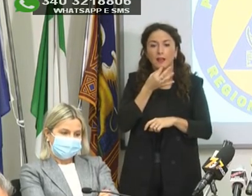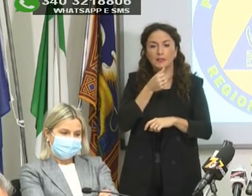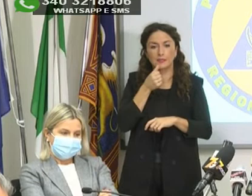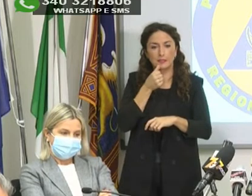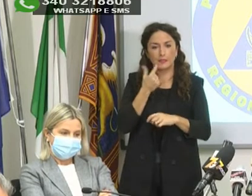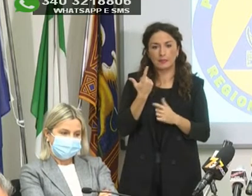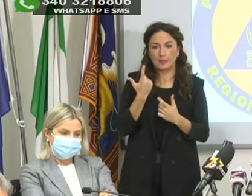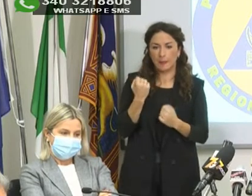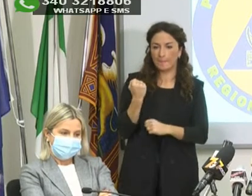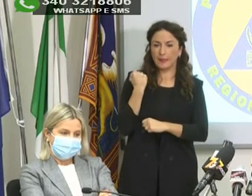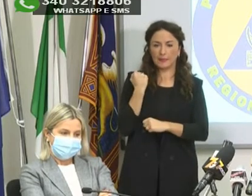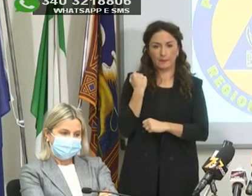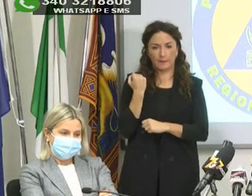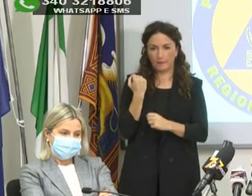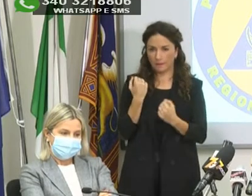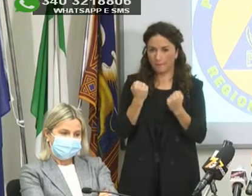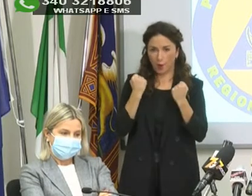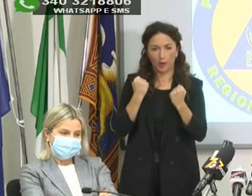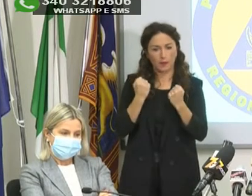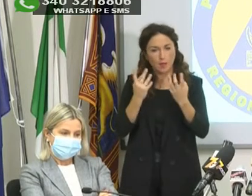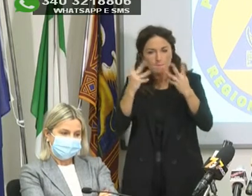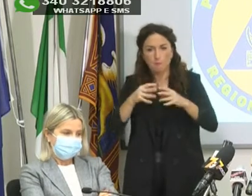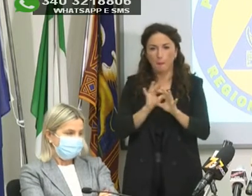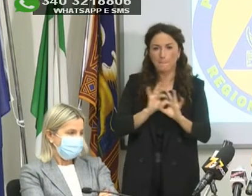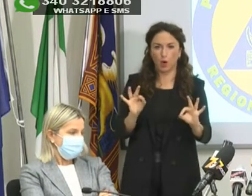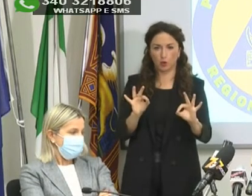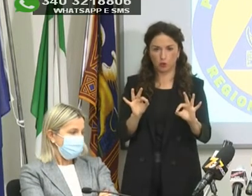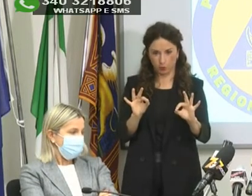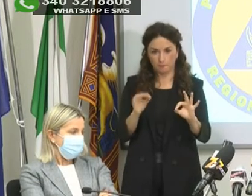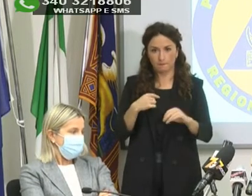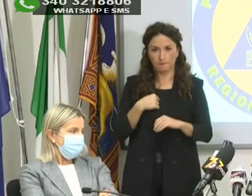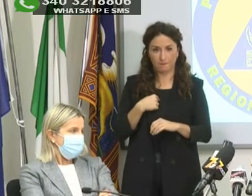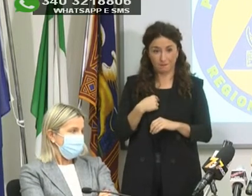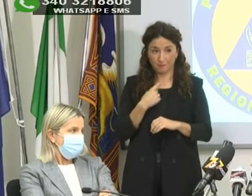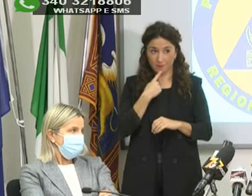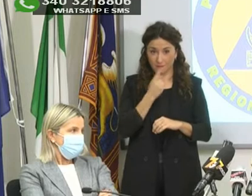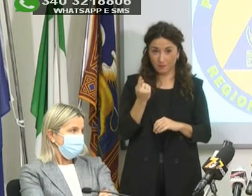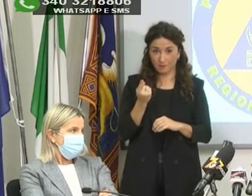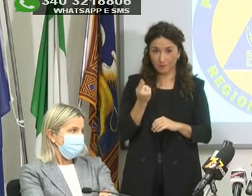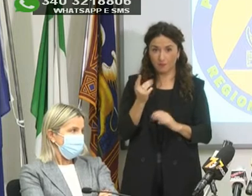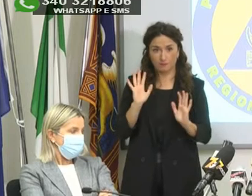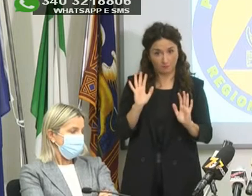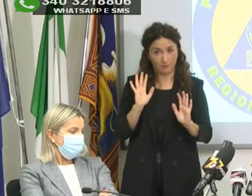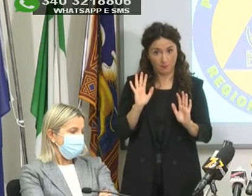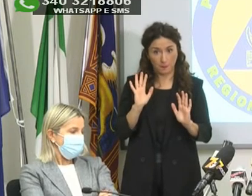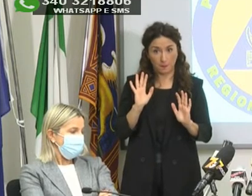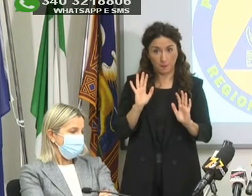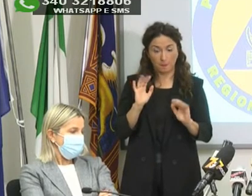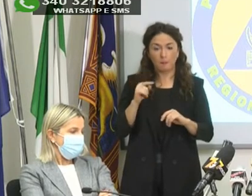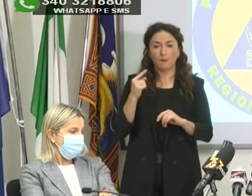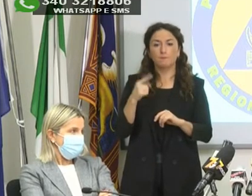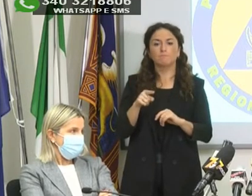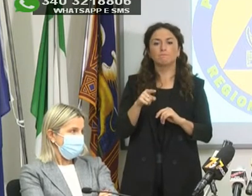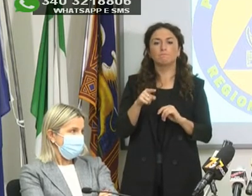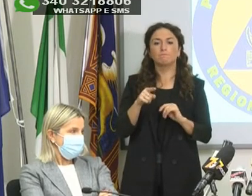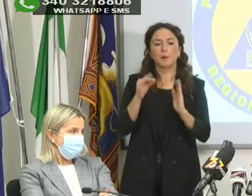nervi saldi, essere organizzati. Ho chiesto, ve lo dico proprio perché, guardate, questi punti